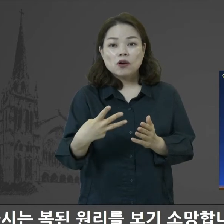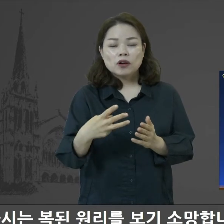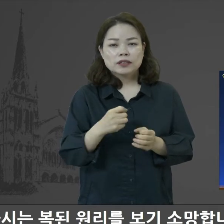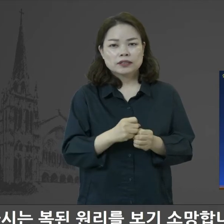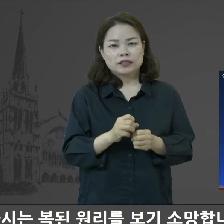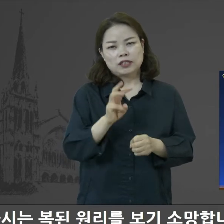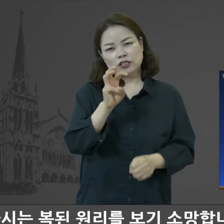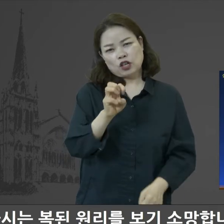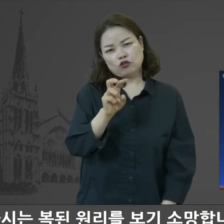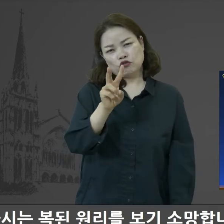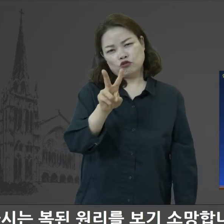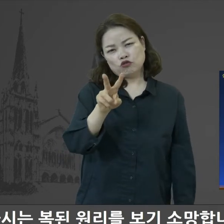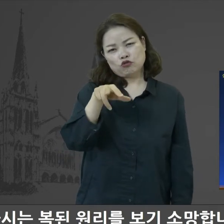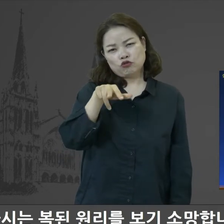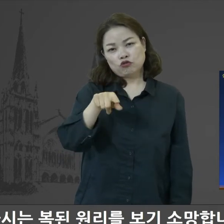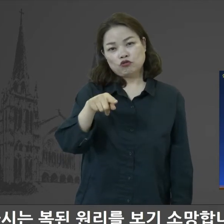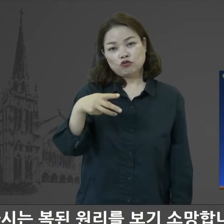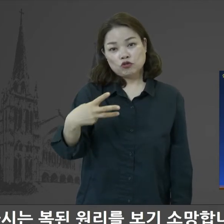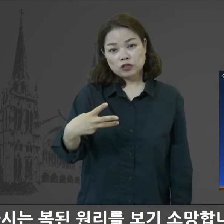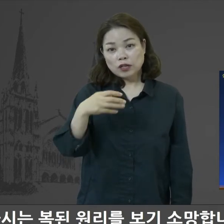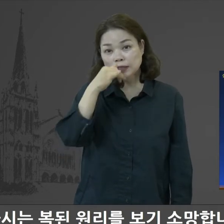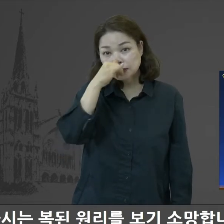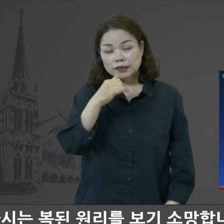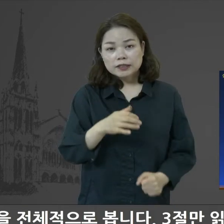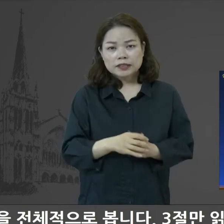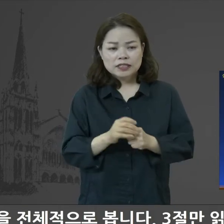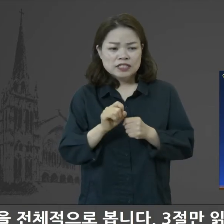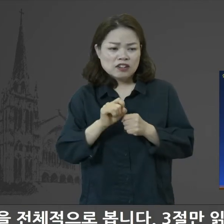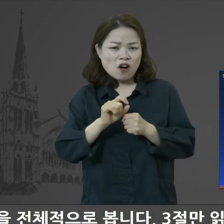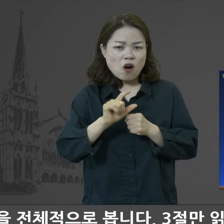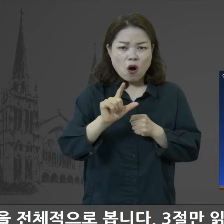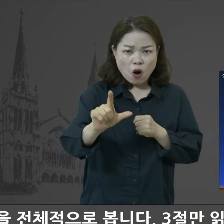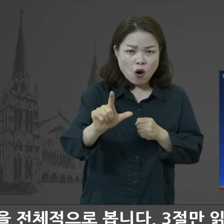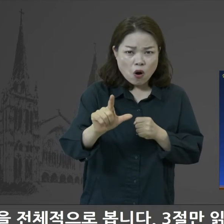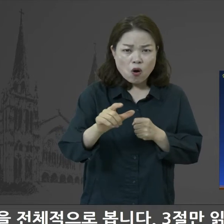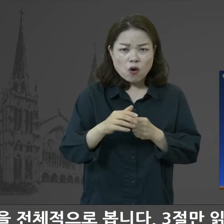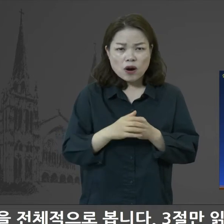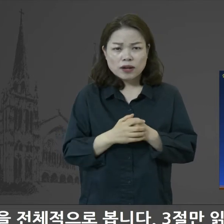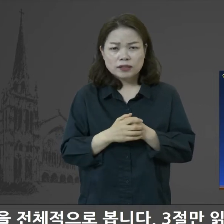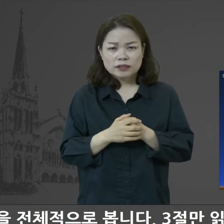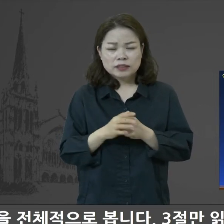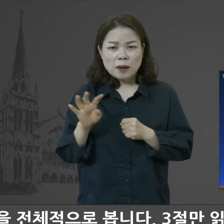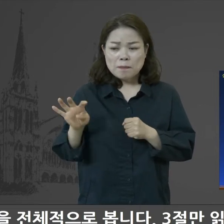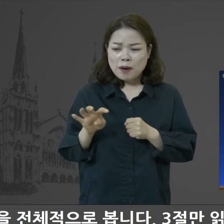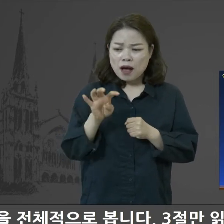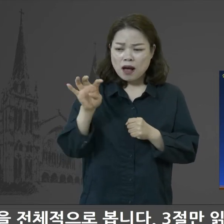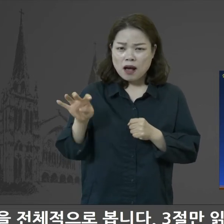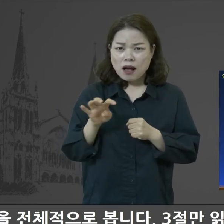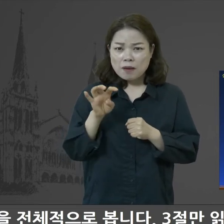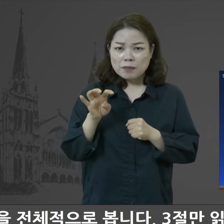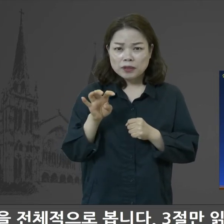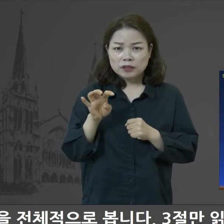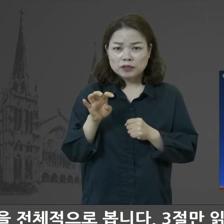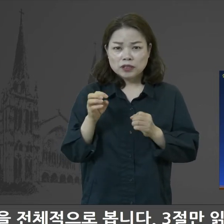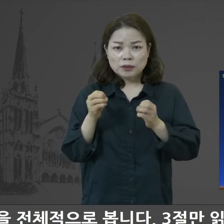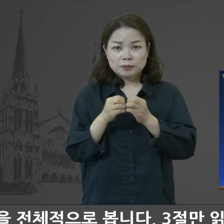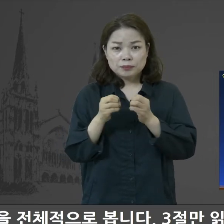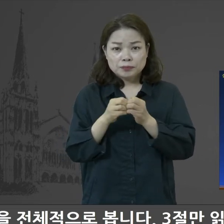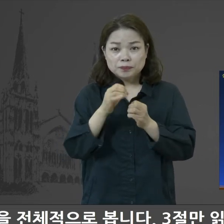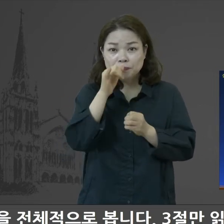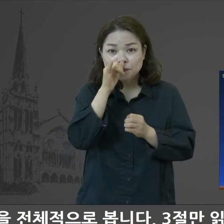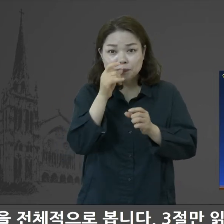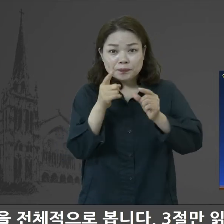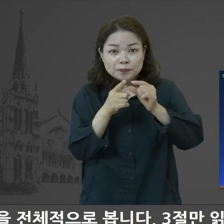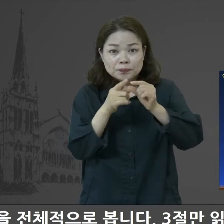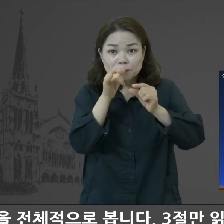32절이 있죠. 자, 거의 매 절마다 반복되는 문구가 나옵니다.